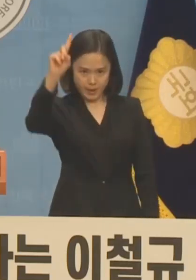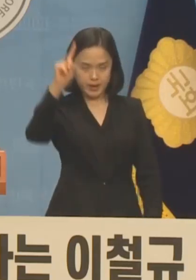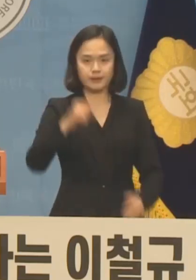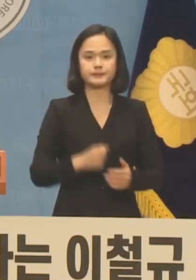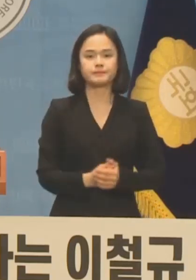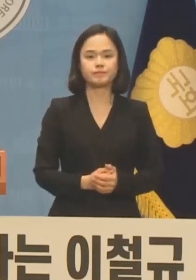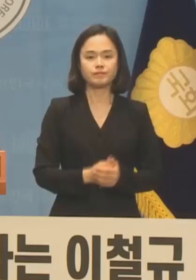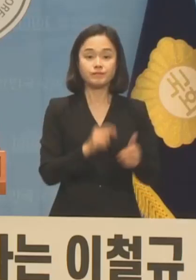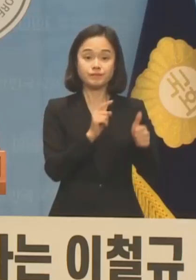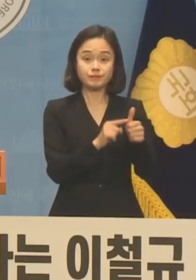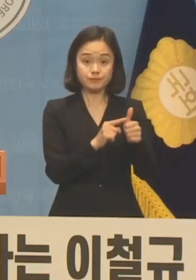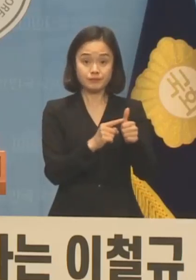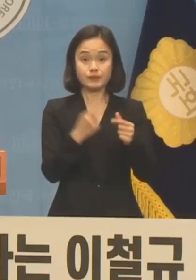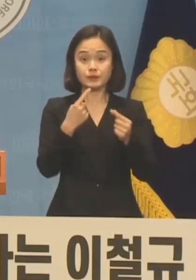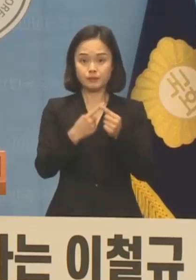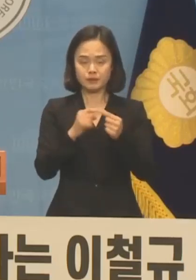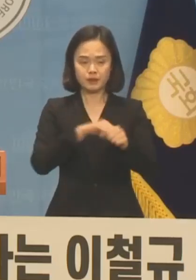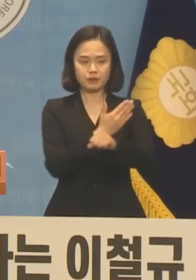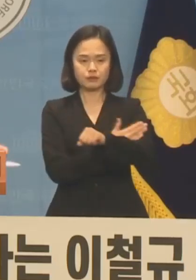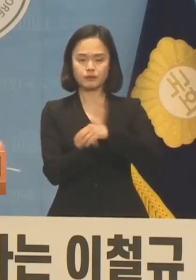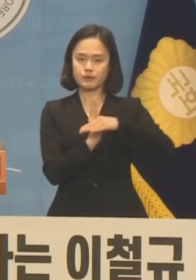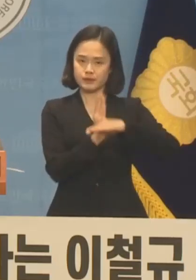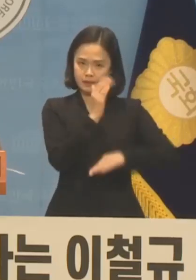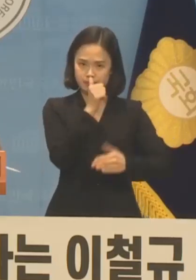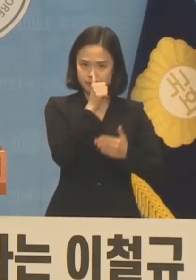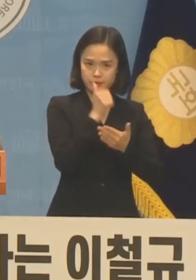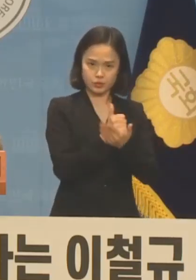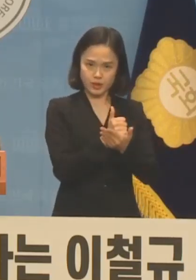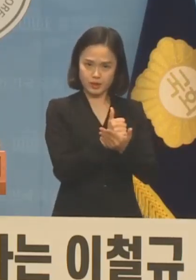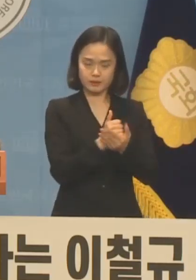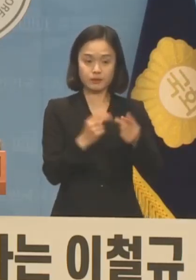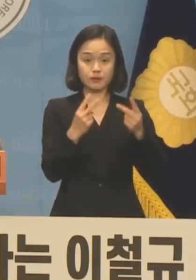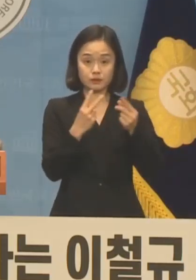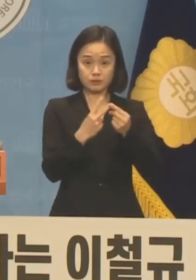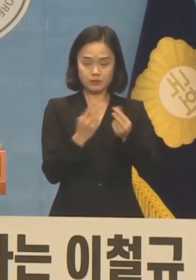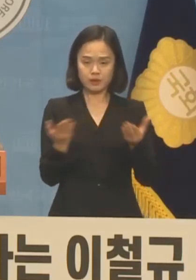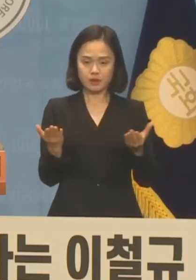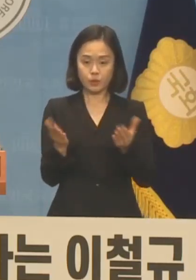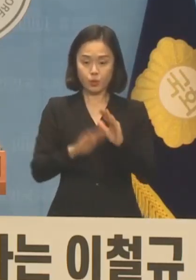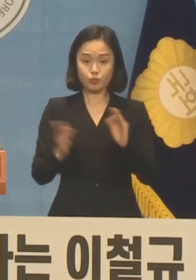권리행사 방해 및 공무집행 방해의 점. 대통령